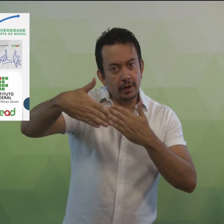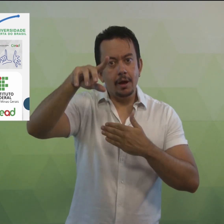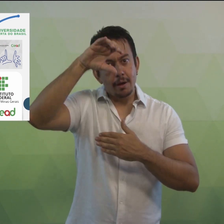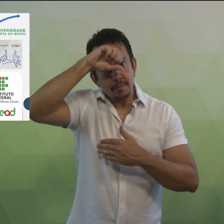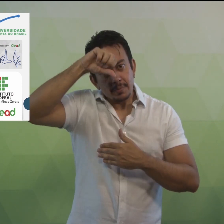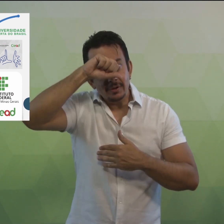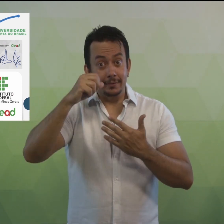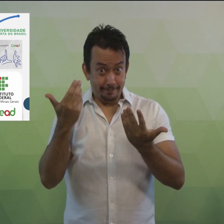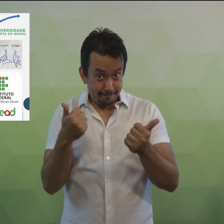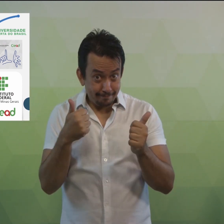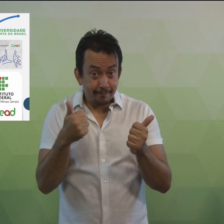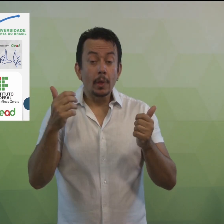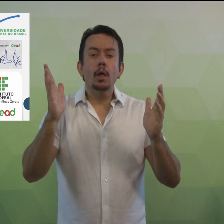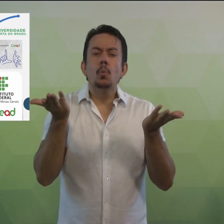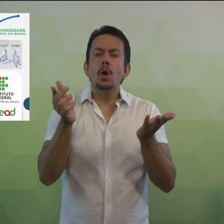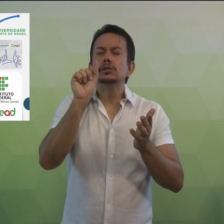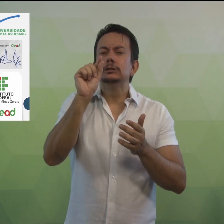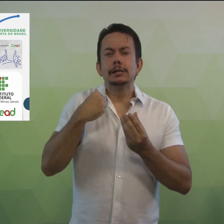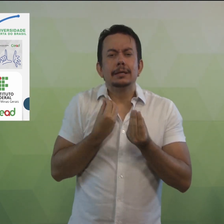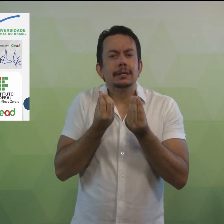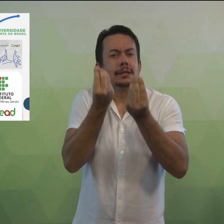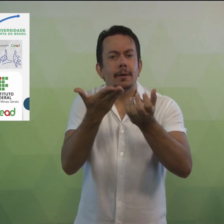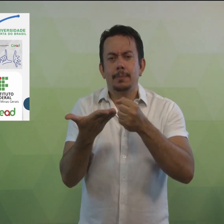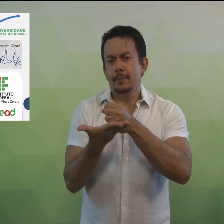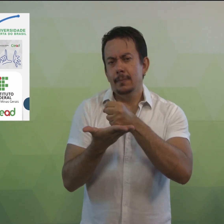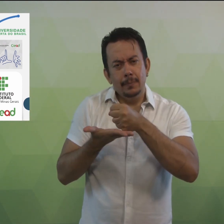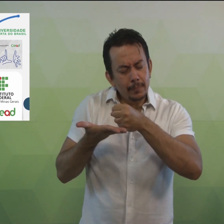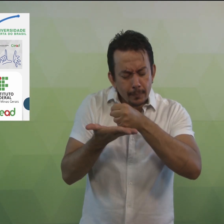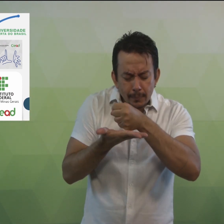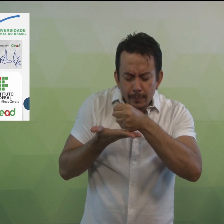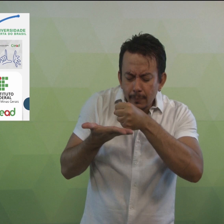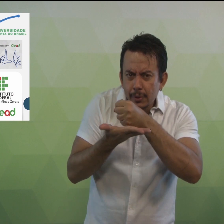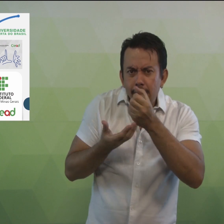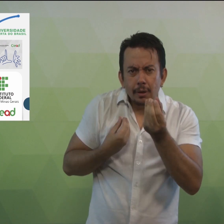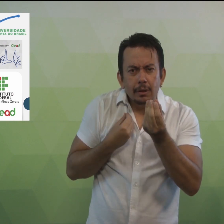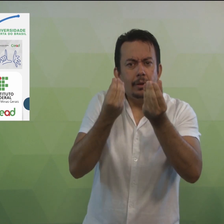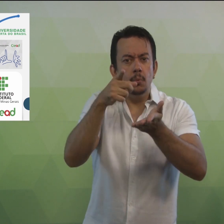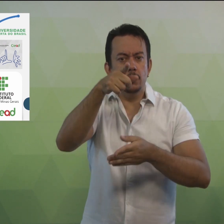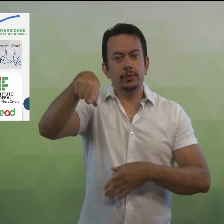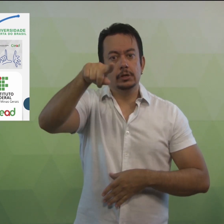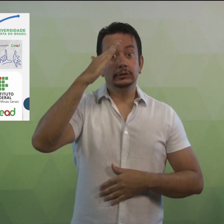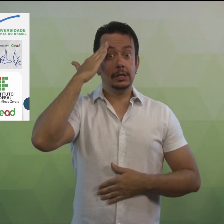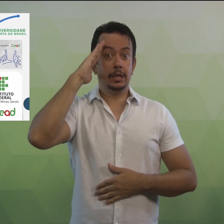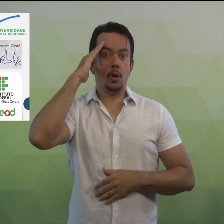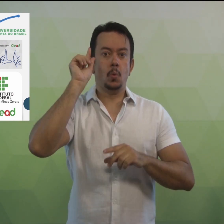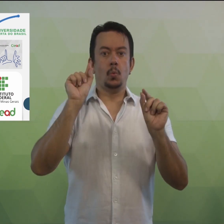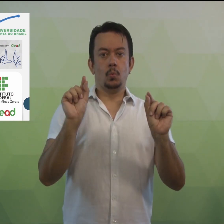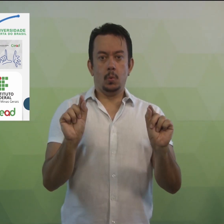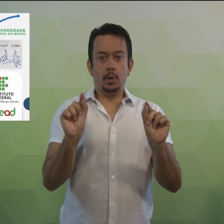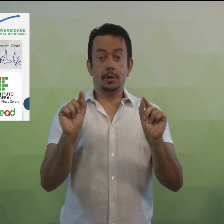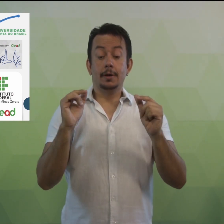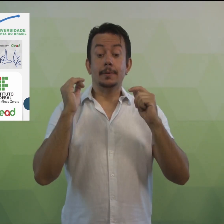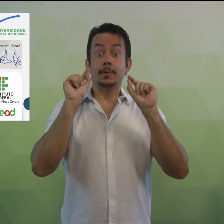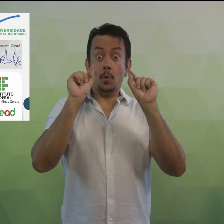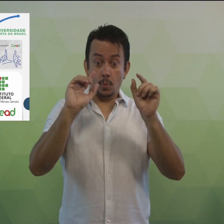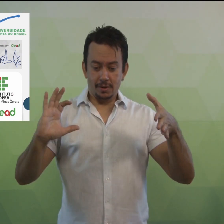E no decorrer das aulas, nós vamos aprendendo e trabalhando sobre isso. O que nós estamos trabalhando agora é o básico, tá